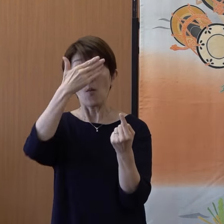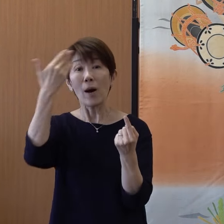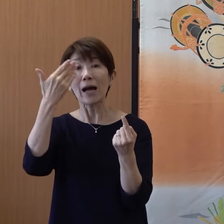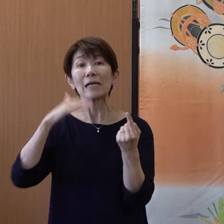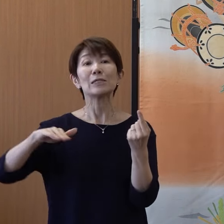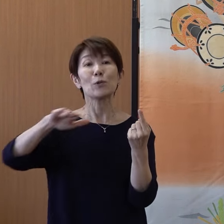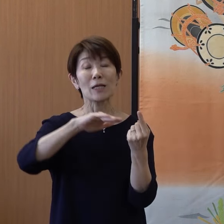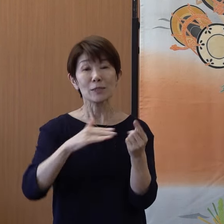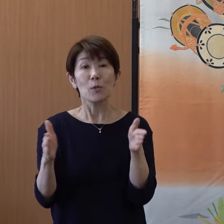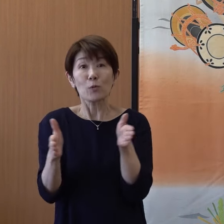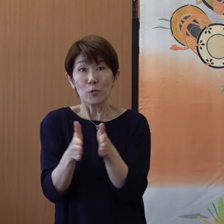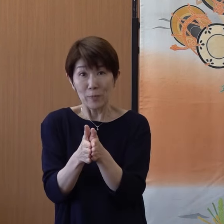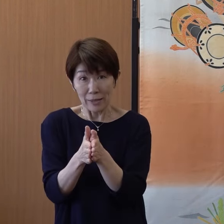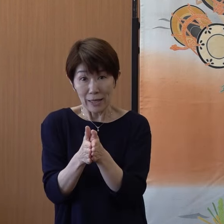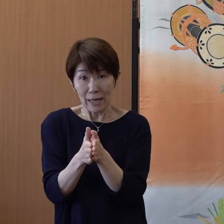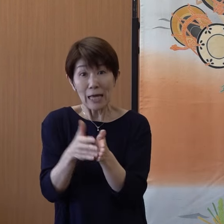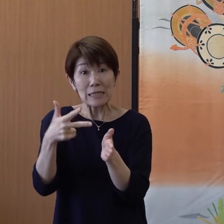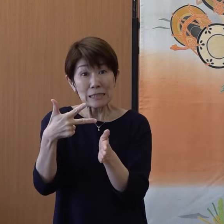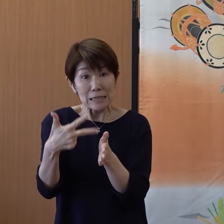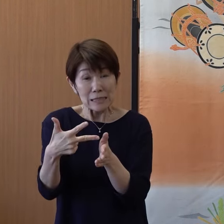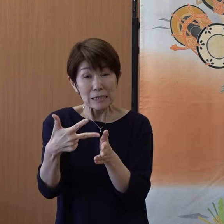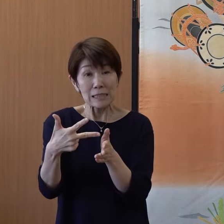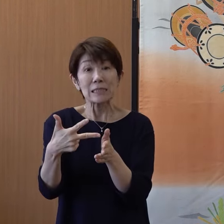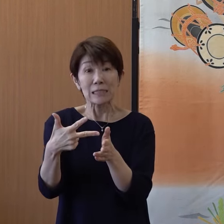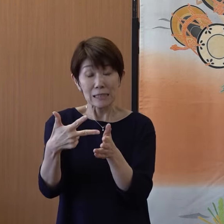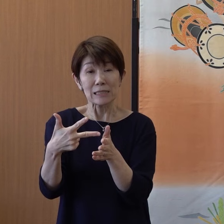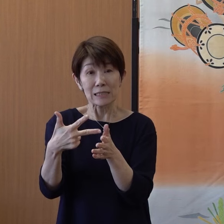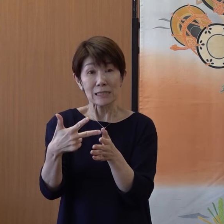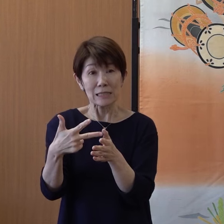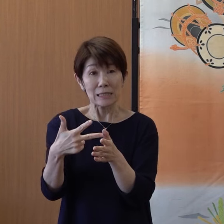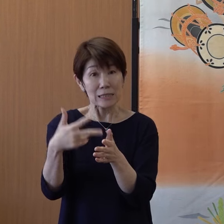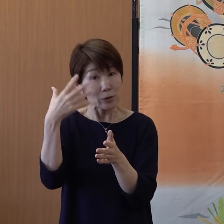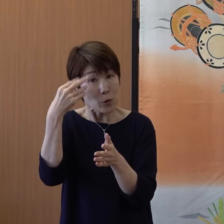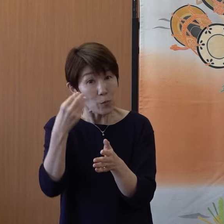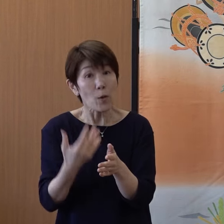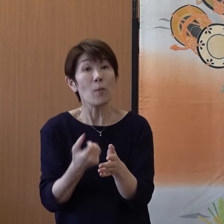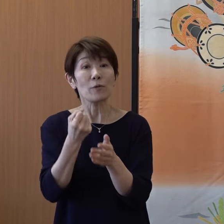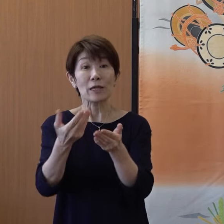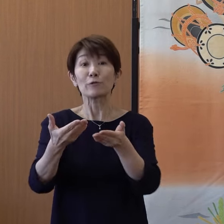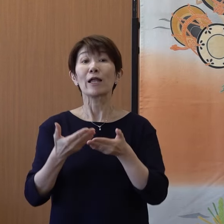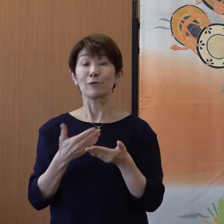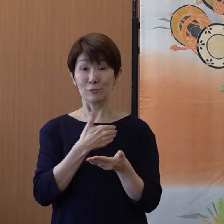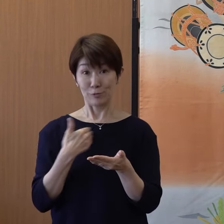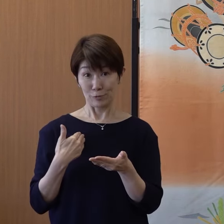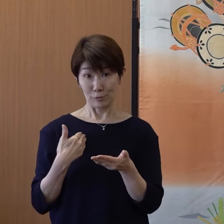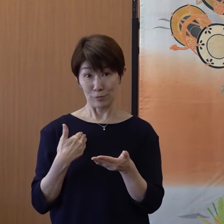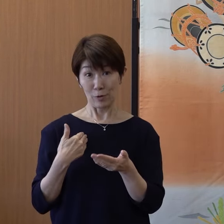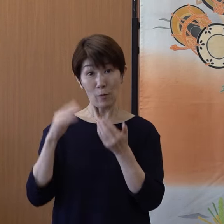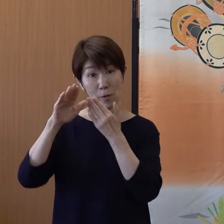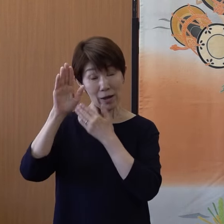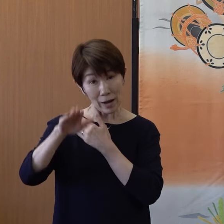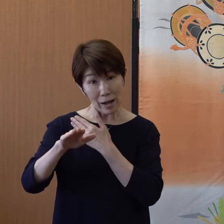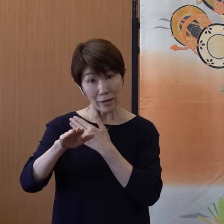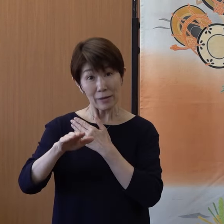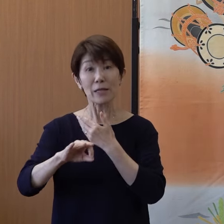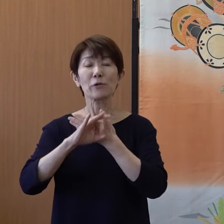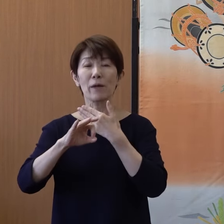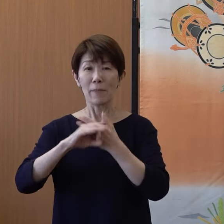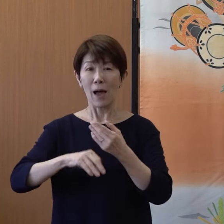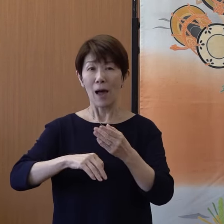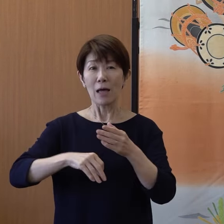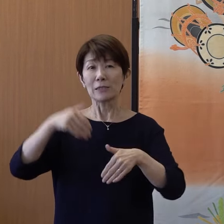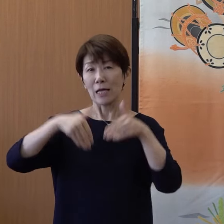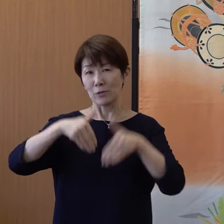めて市政に関心が出てくるということが、今後の投票率の向上であるとか、